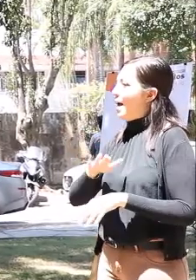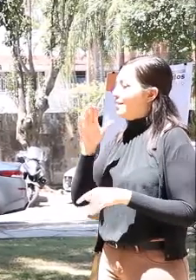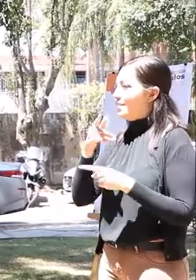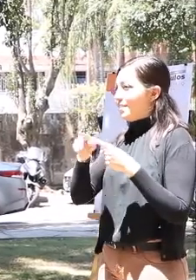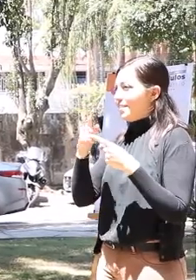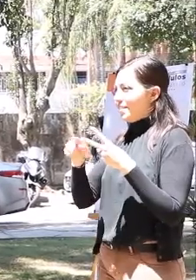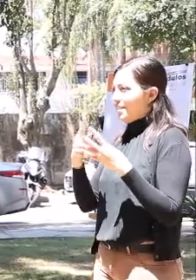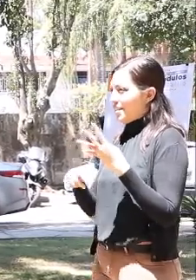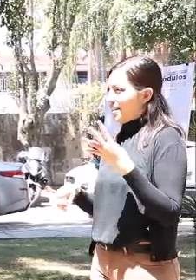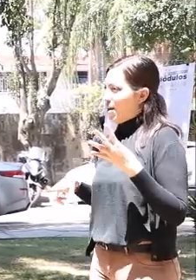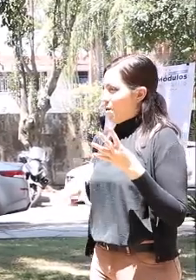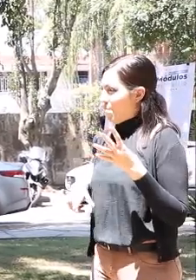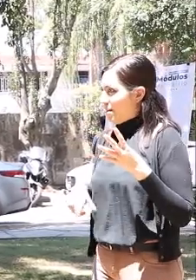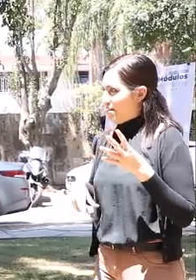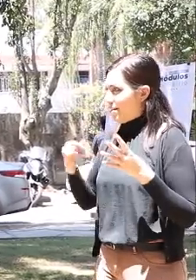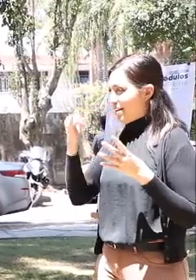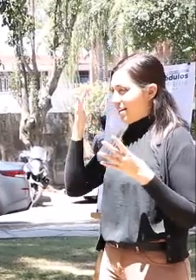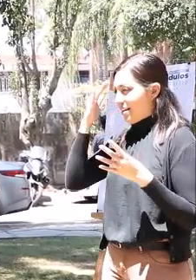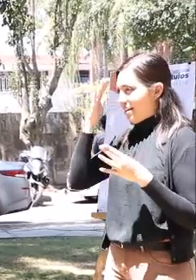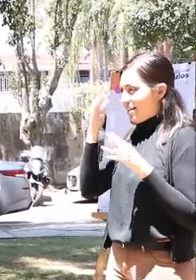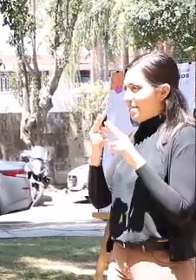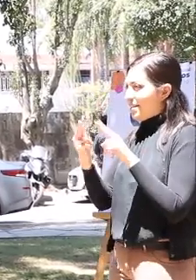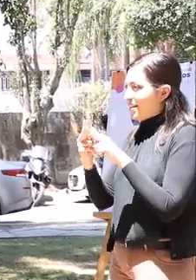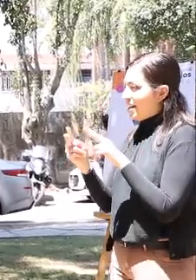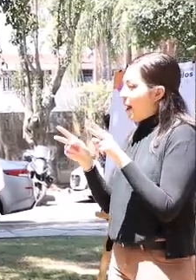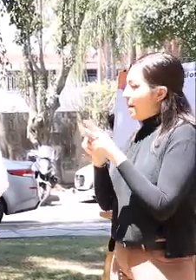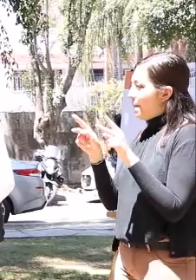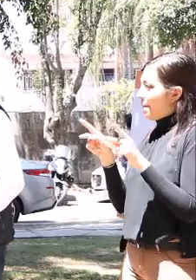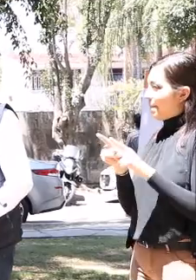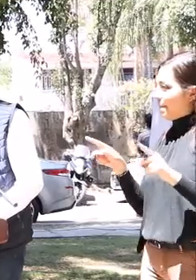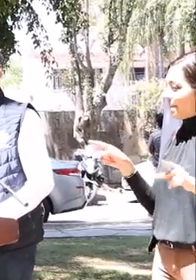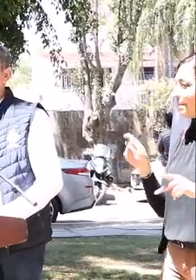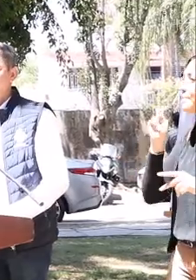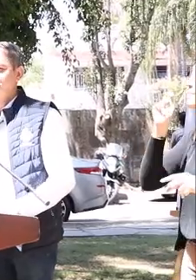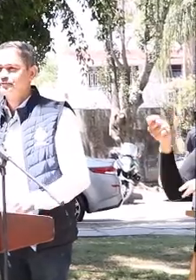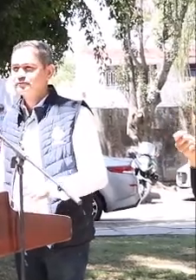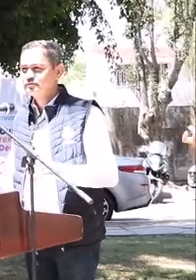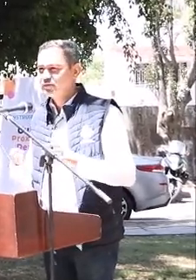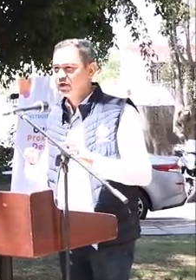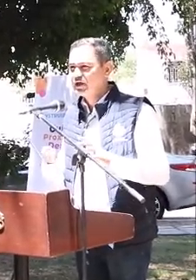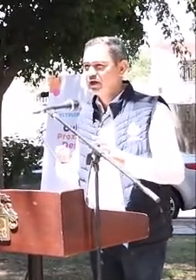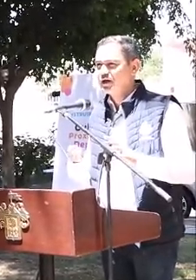gobierno, pero sobre todo de los líderes vecinales y de los gestores de paz, que son quienes, de manera